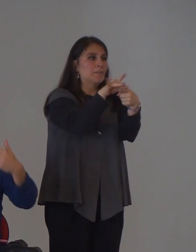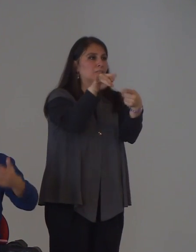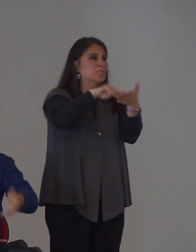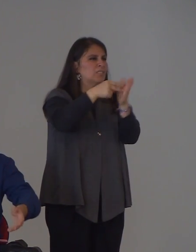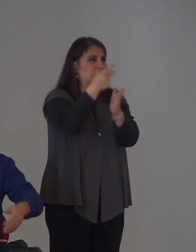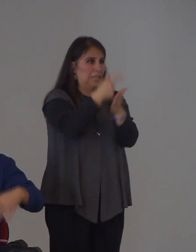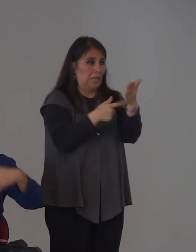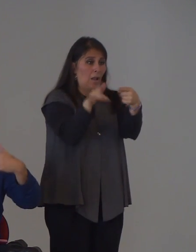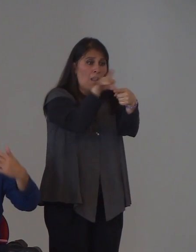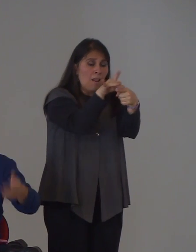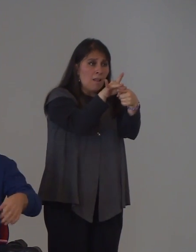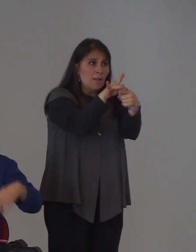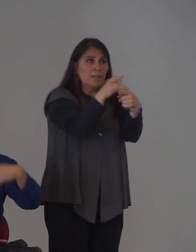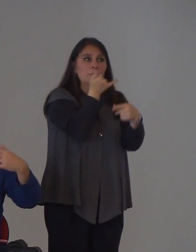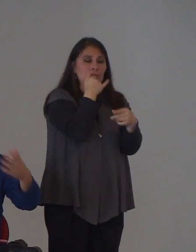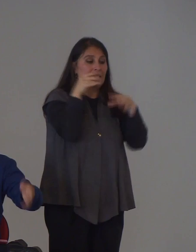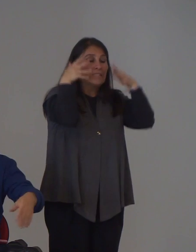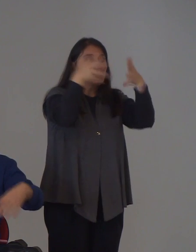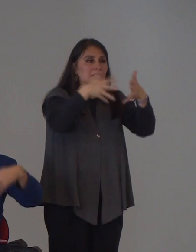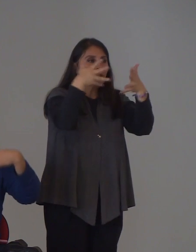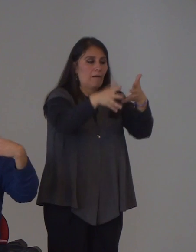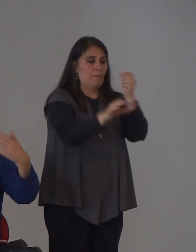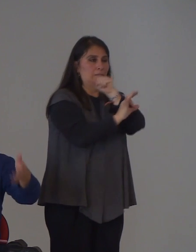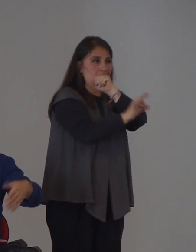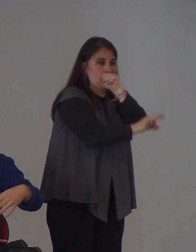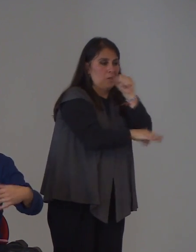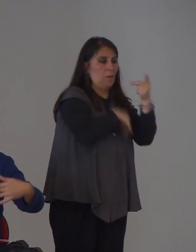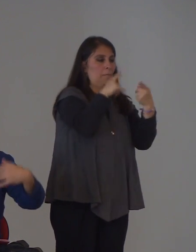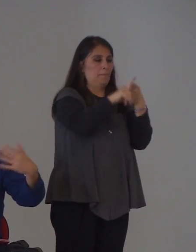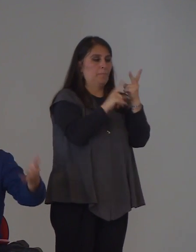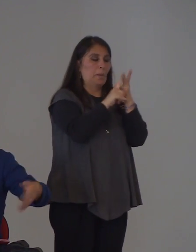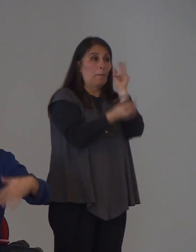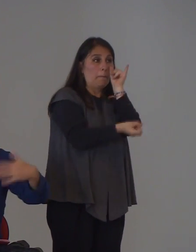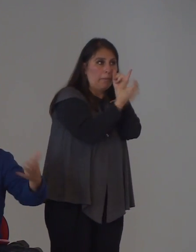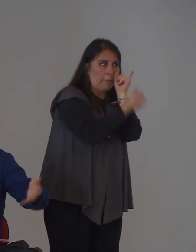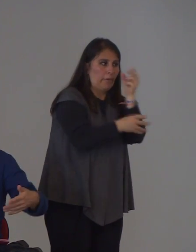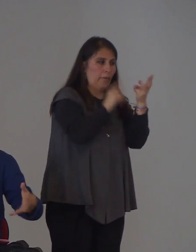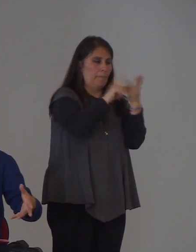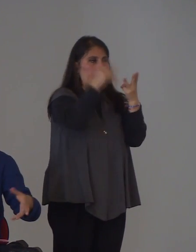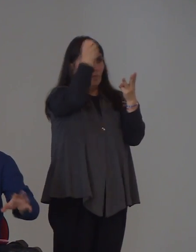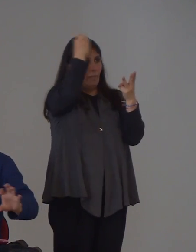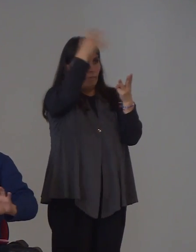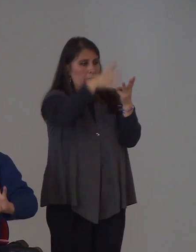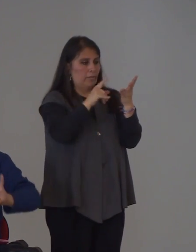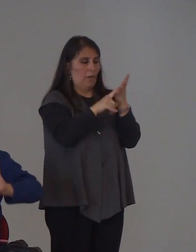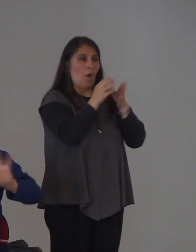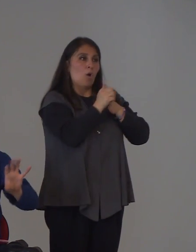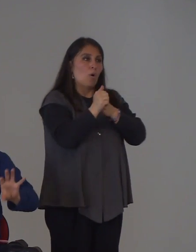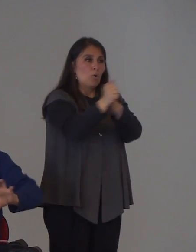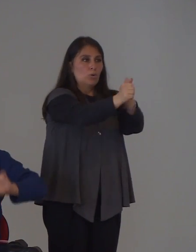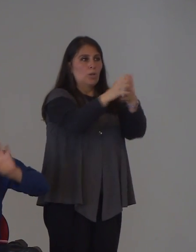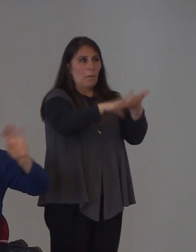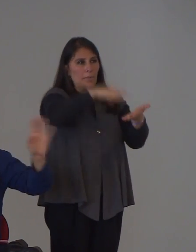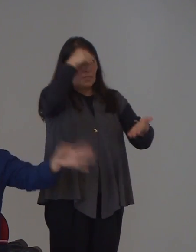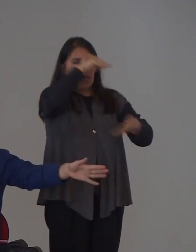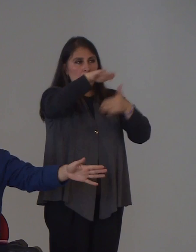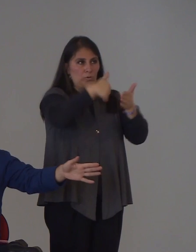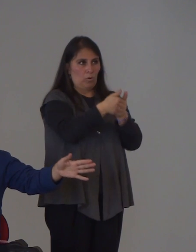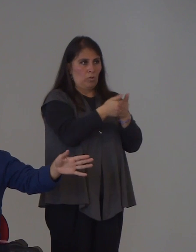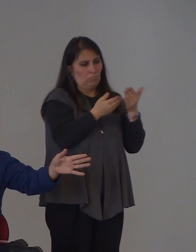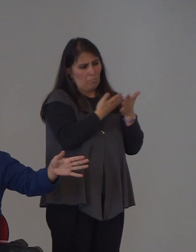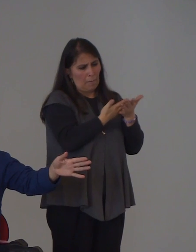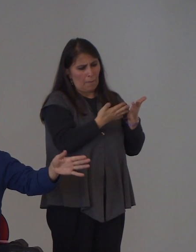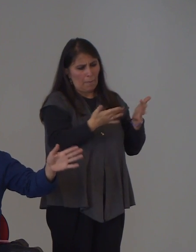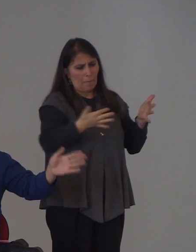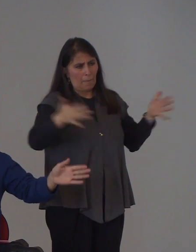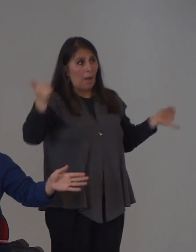les enseñaba la psicología, la didáctica, la pedagogía, el sujeto, la construcción del aprendizaje, y al final de la carrera se los dejaba ir